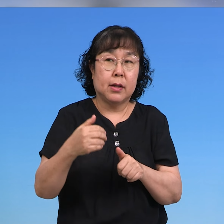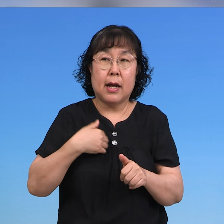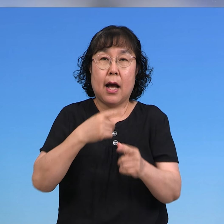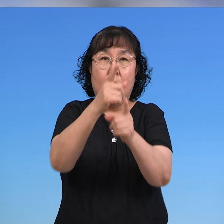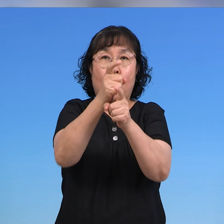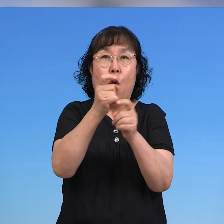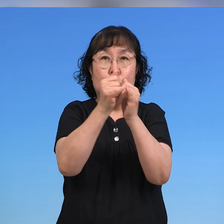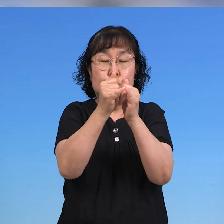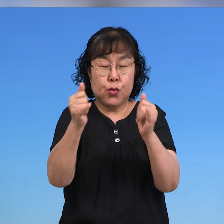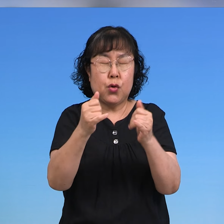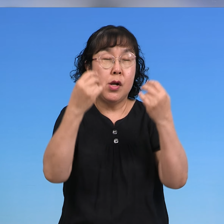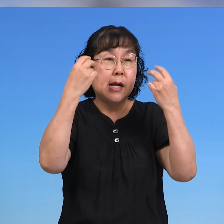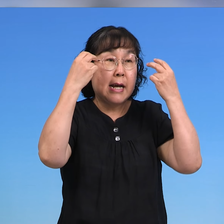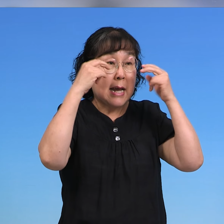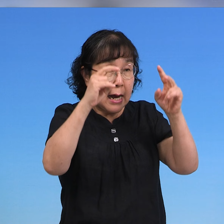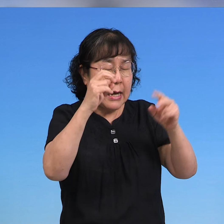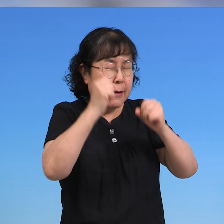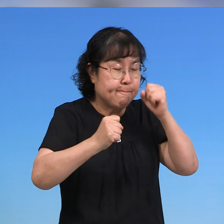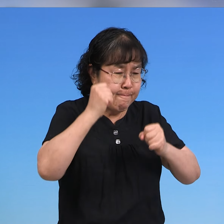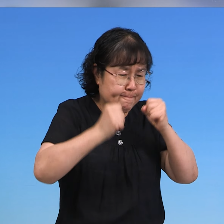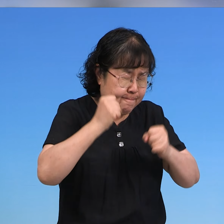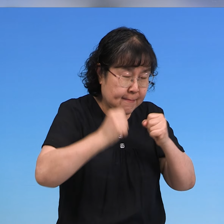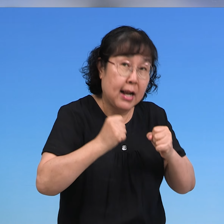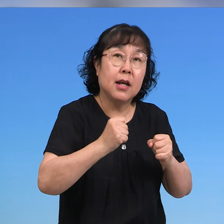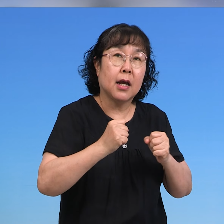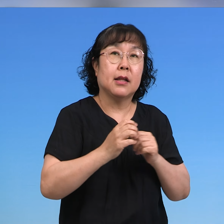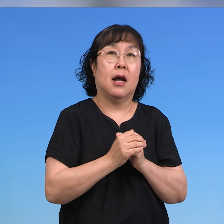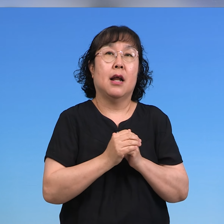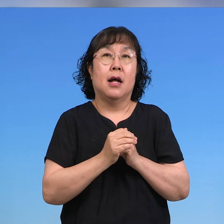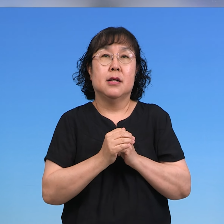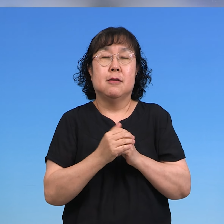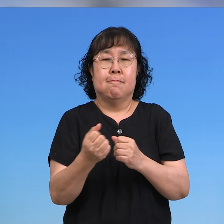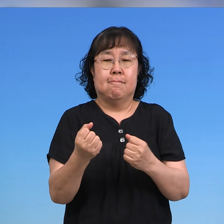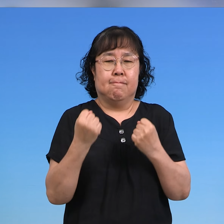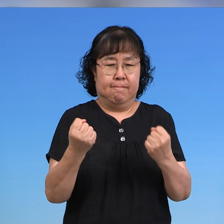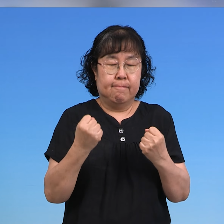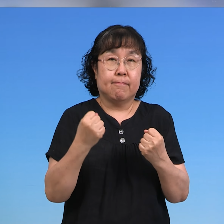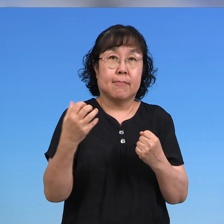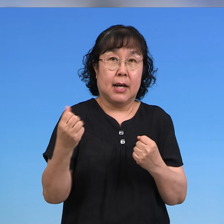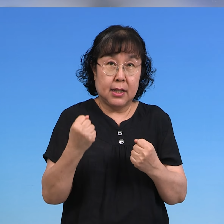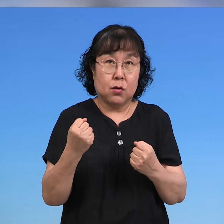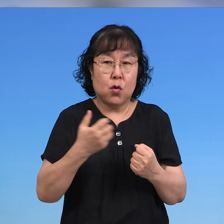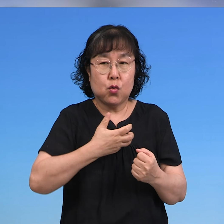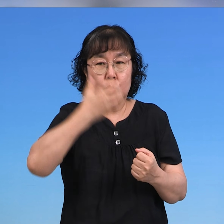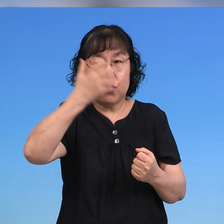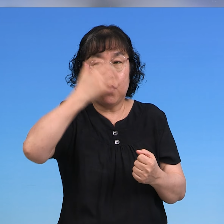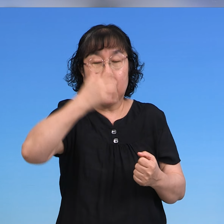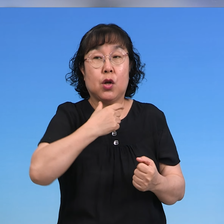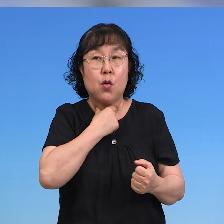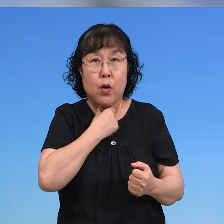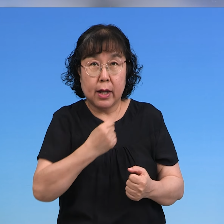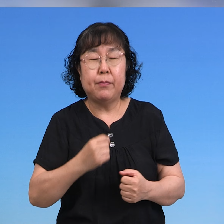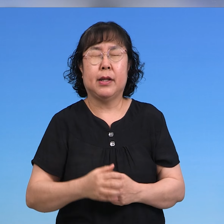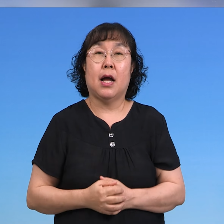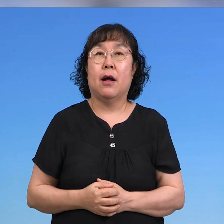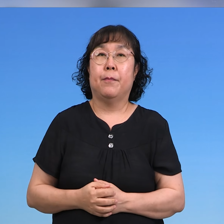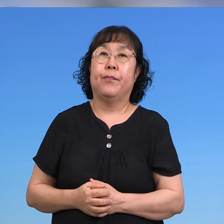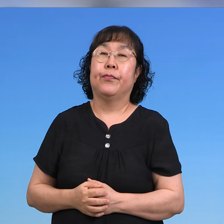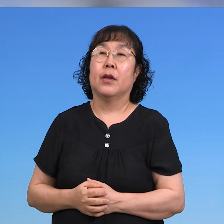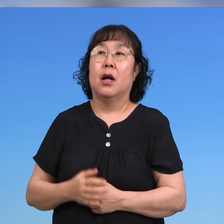막 의욕찬 이런 것들을 가지고 여러분들이 꿈을 꾸는 거예요. 제가 여러 번 말씀드렸죠. 저는 걷는 걸 엄청